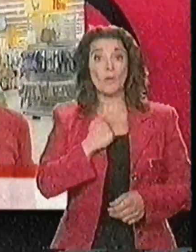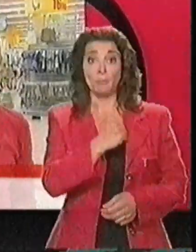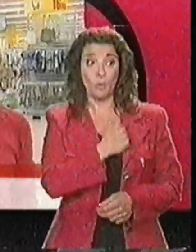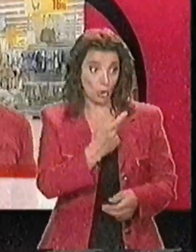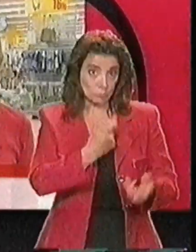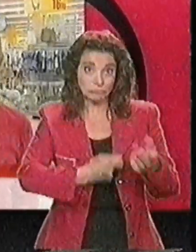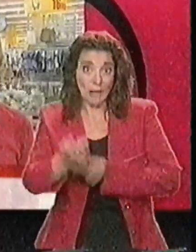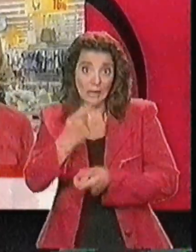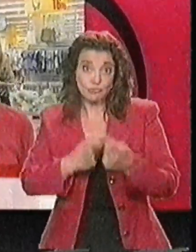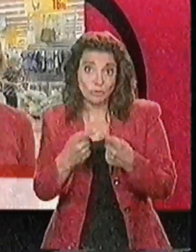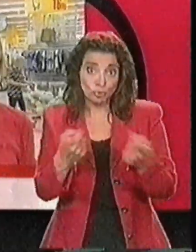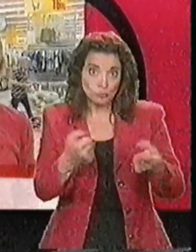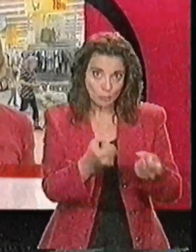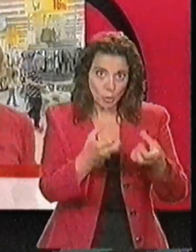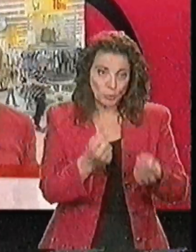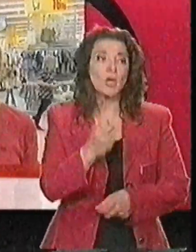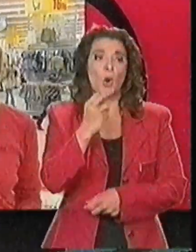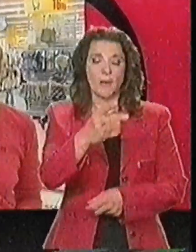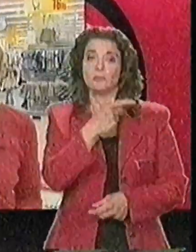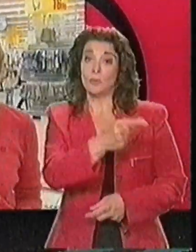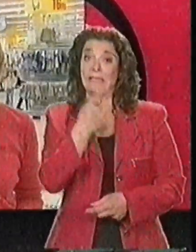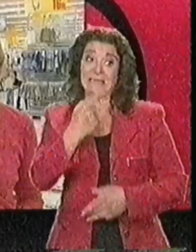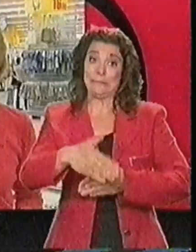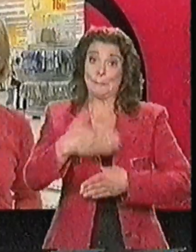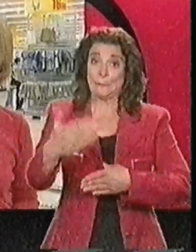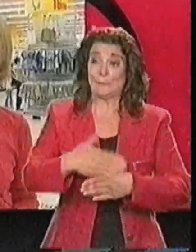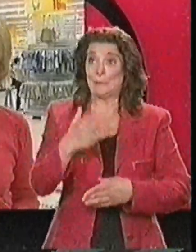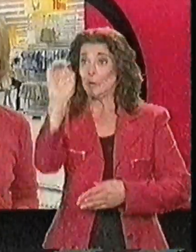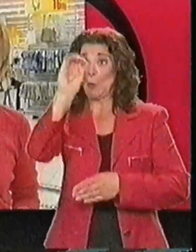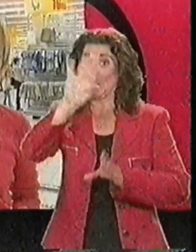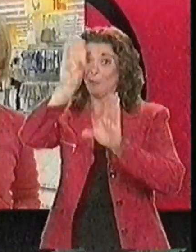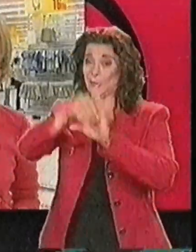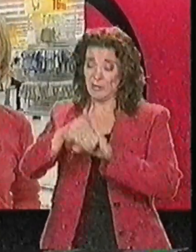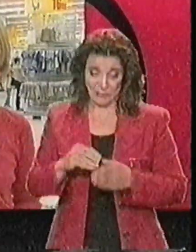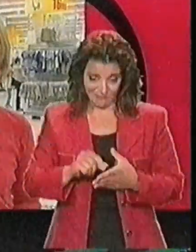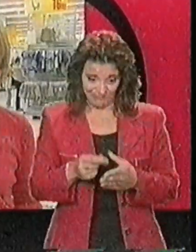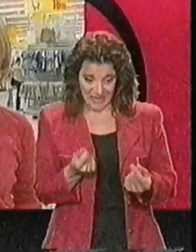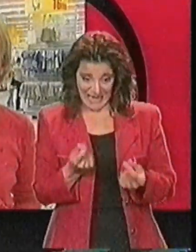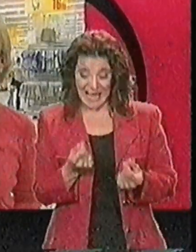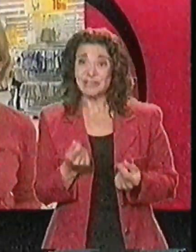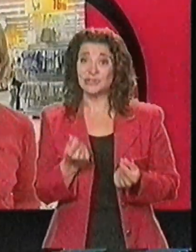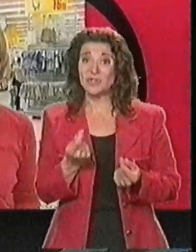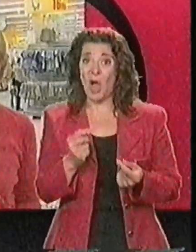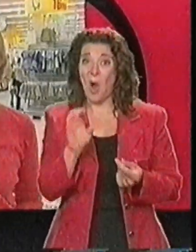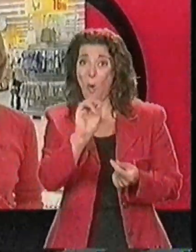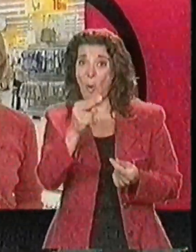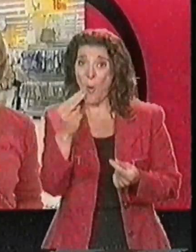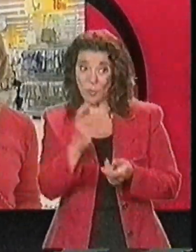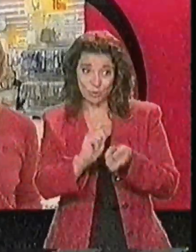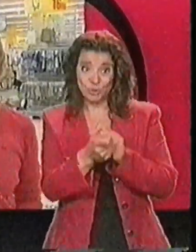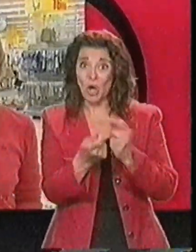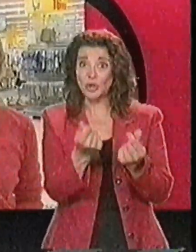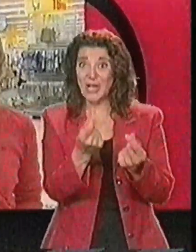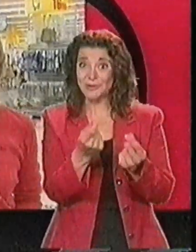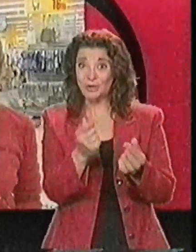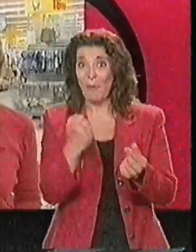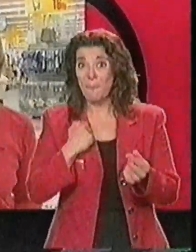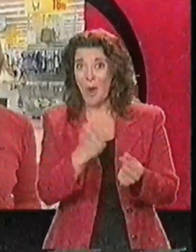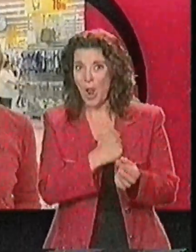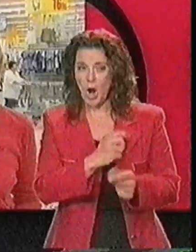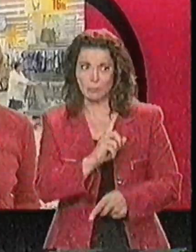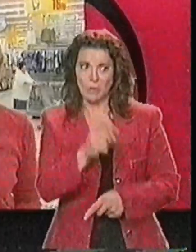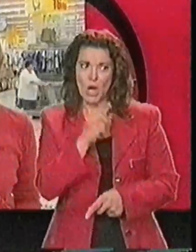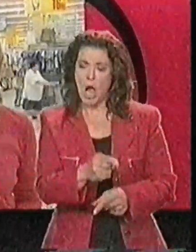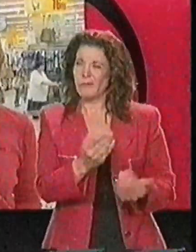sera bien sûr l'introduction de l'euro dans leur porte-monnaie. Mais ça, ce n'est pas pour tout de suite, la Pologne n'y sera pas prête avant